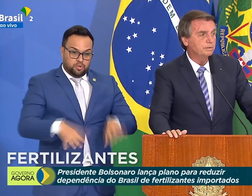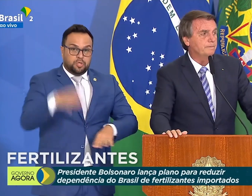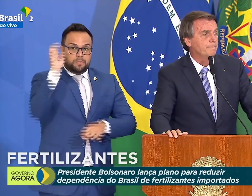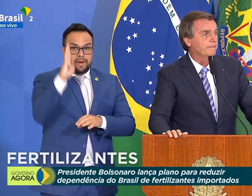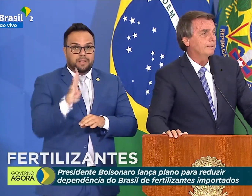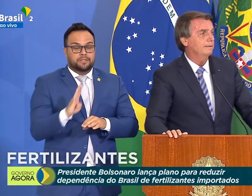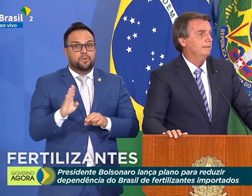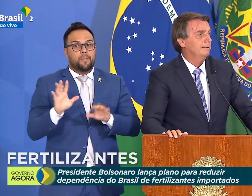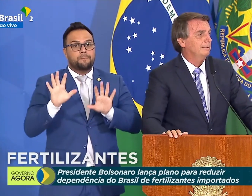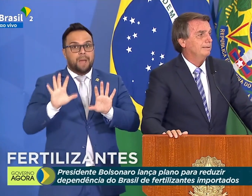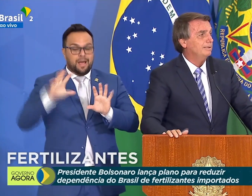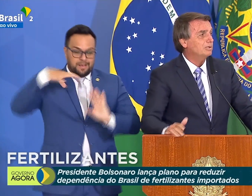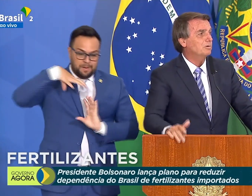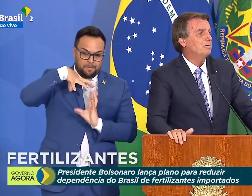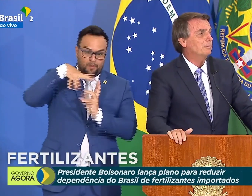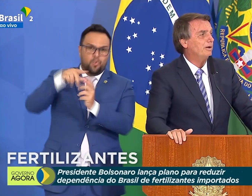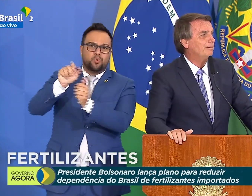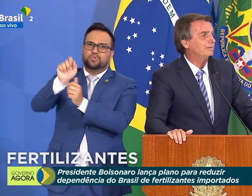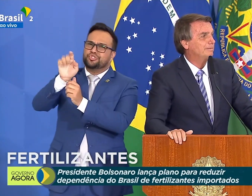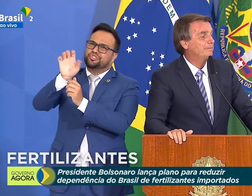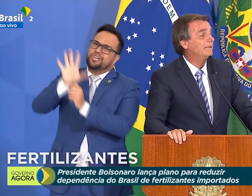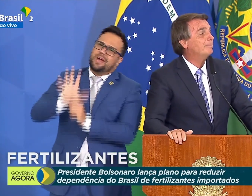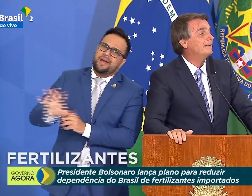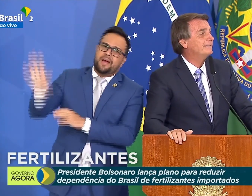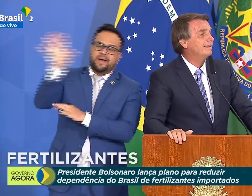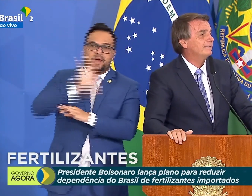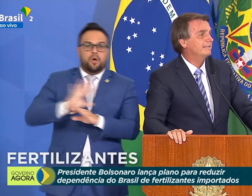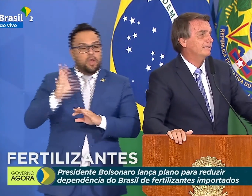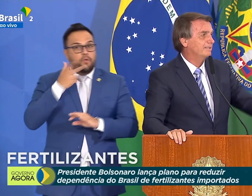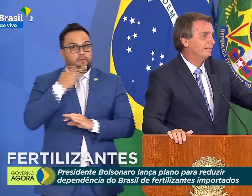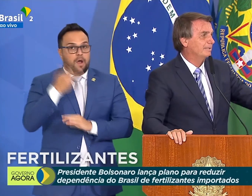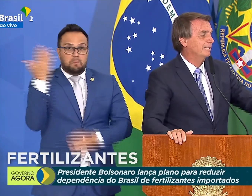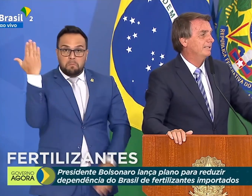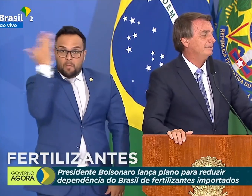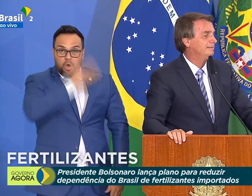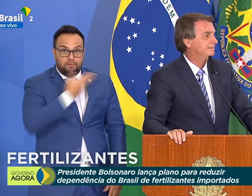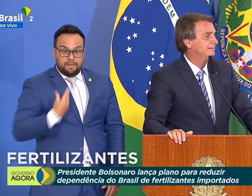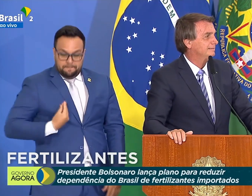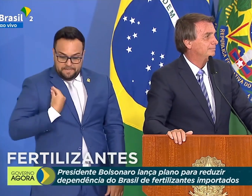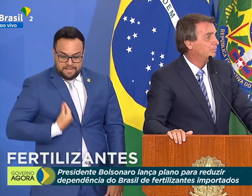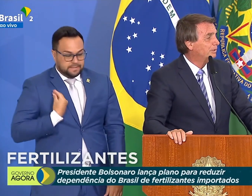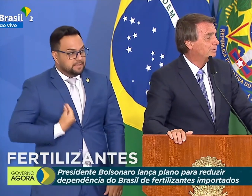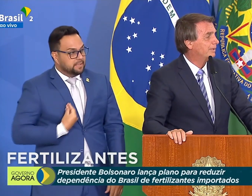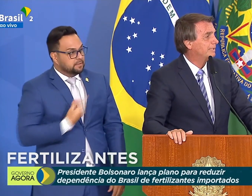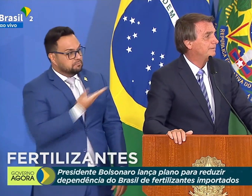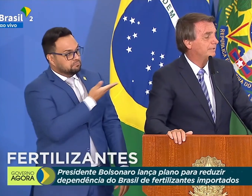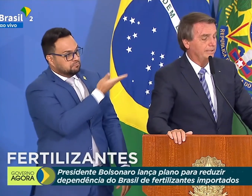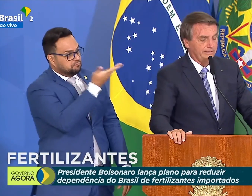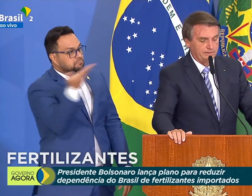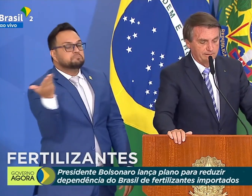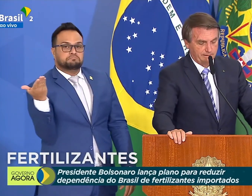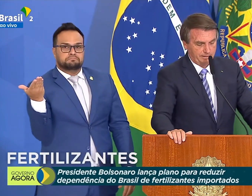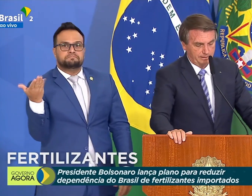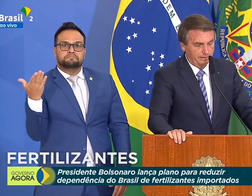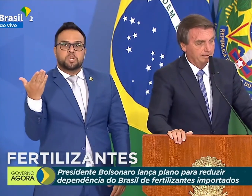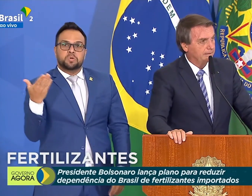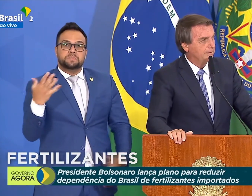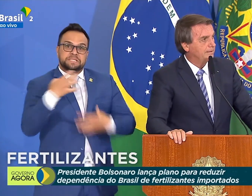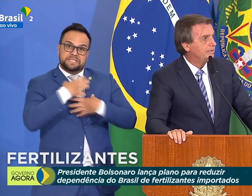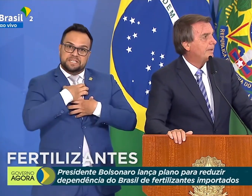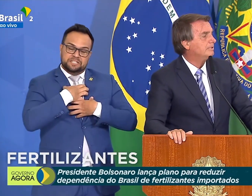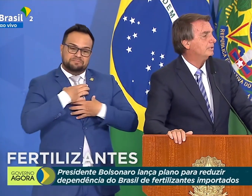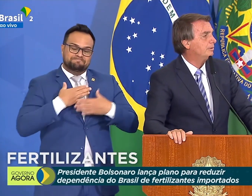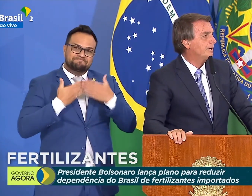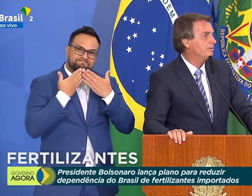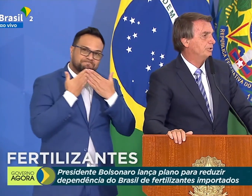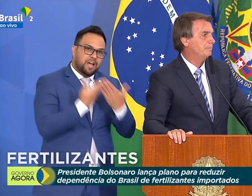mundo todo. Isso eu comprovo pela presença que temos aqui, muito gratificante,